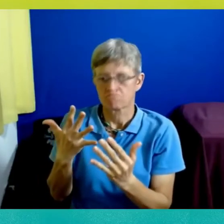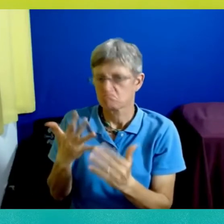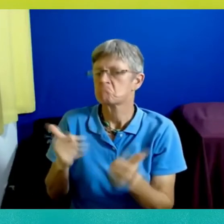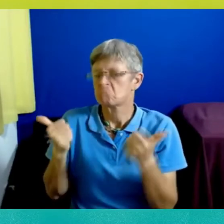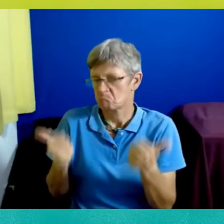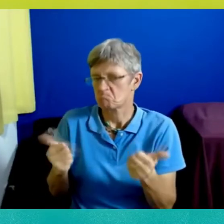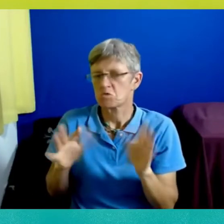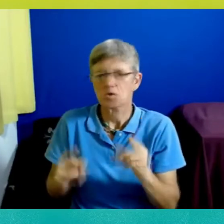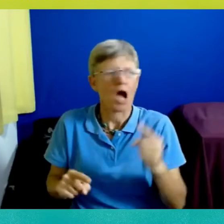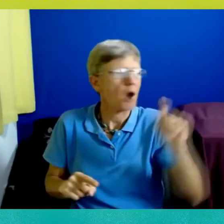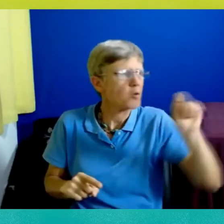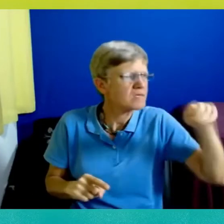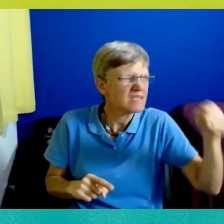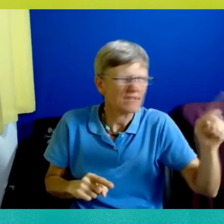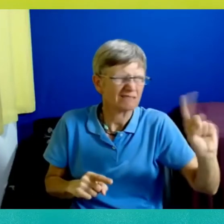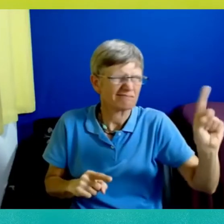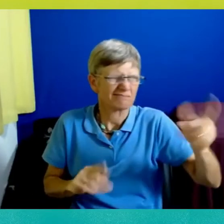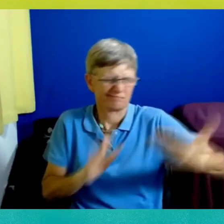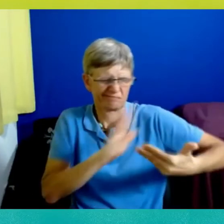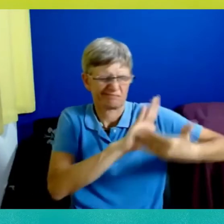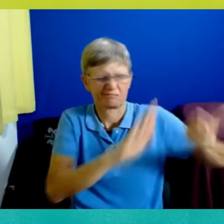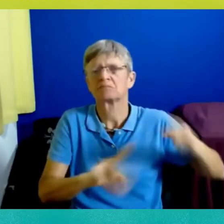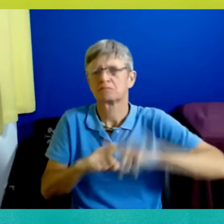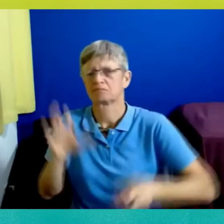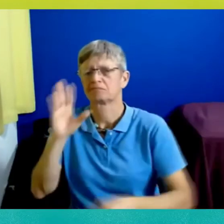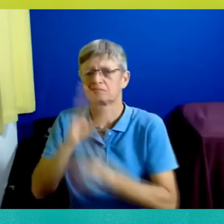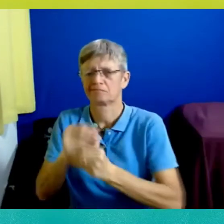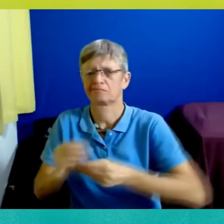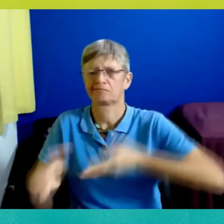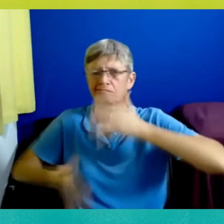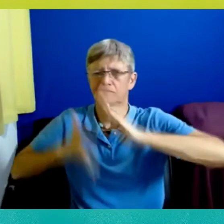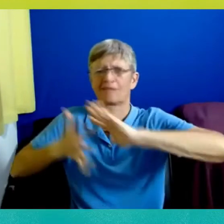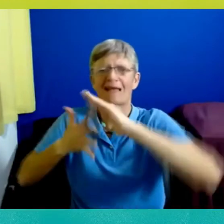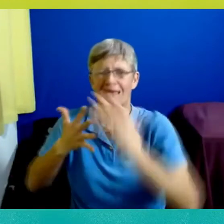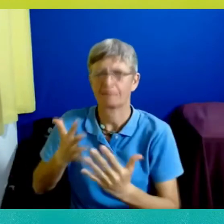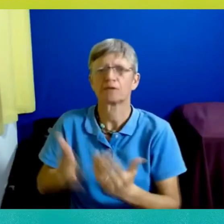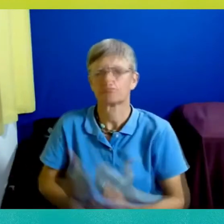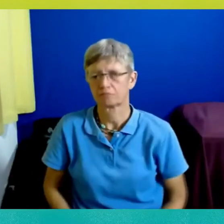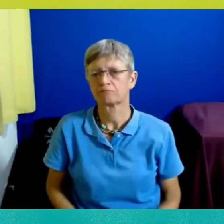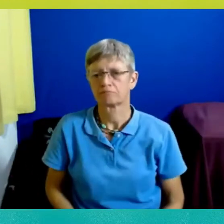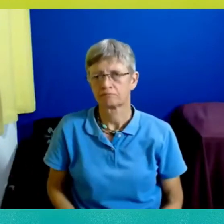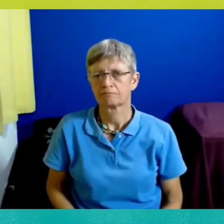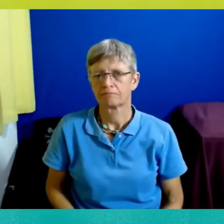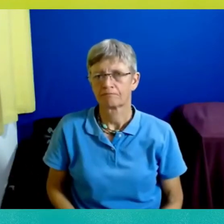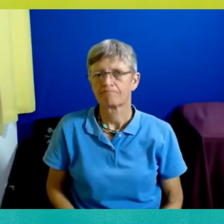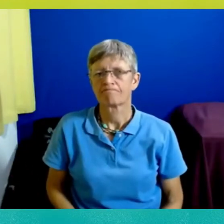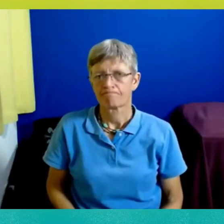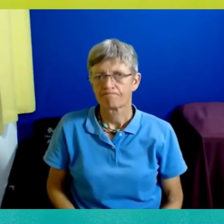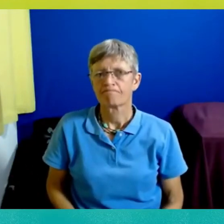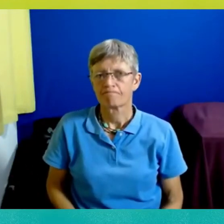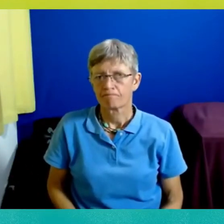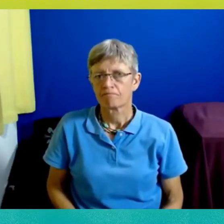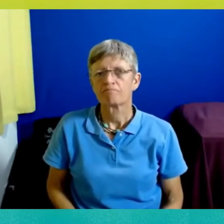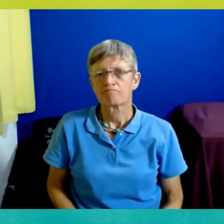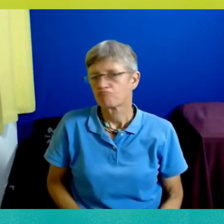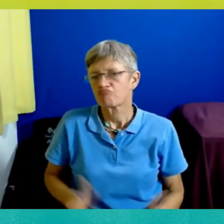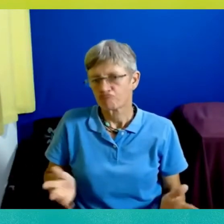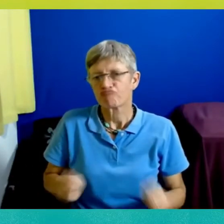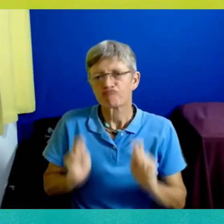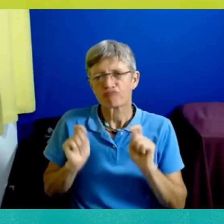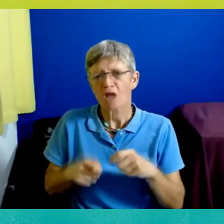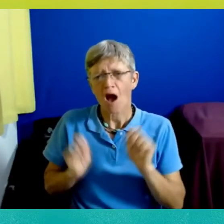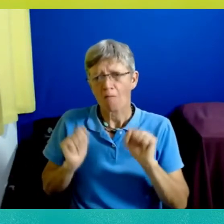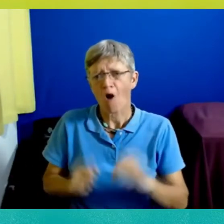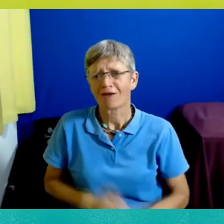Libras. Ficou muito bom. Então, ele tirou os sinais, complementou e ficou muito bom.